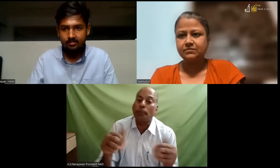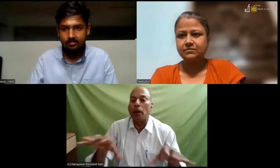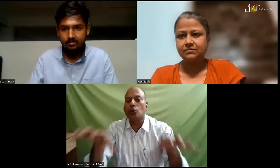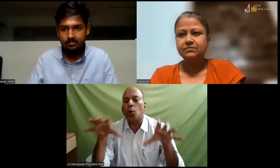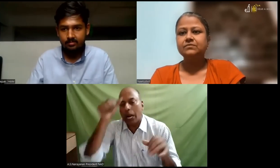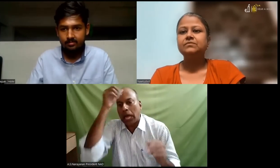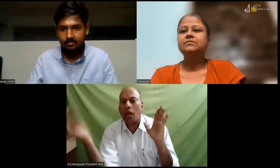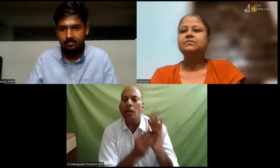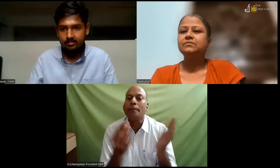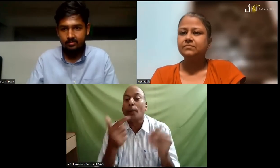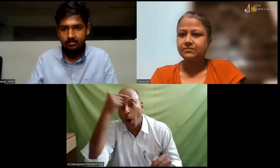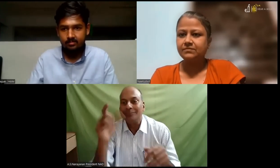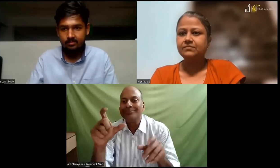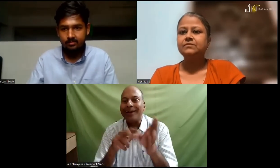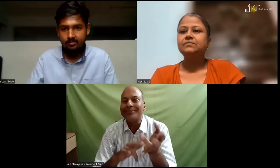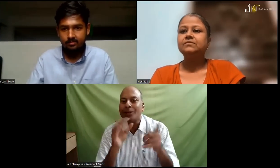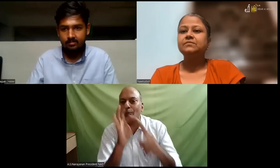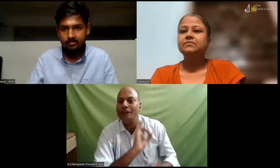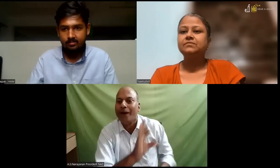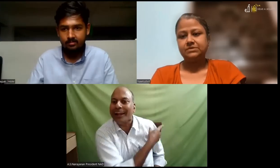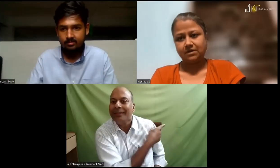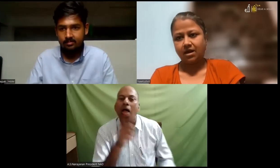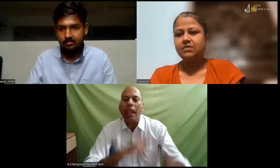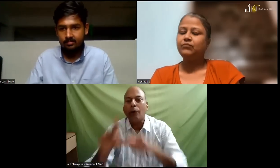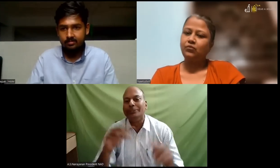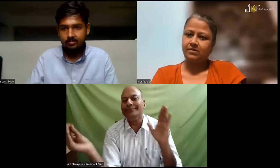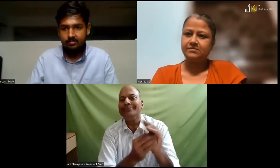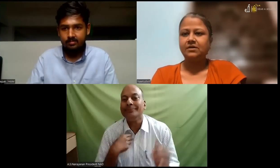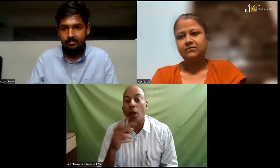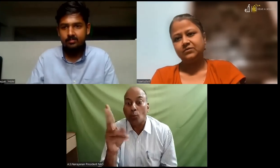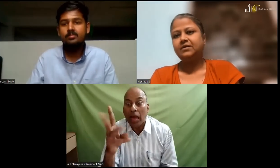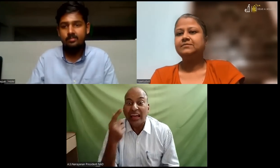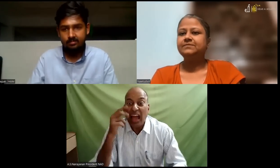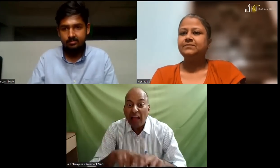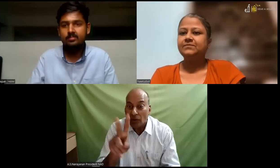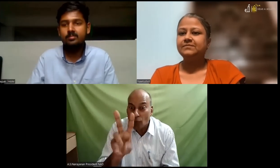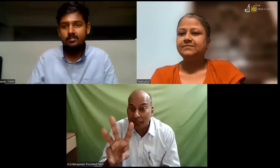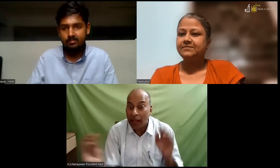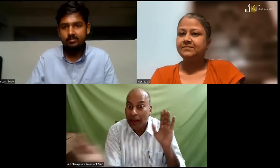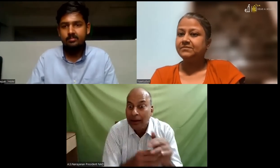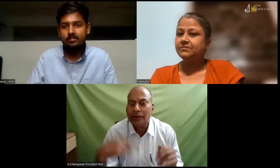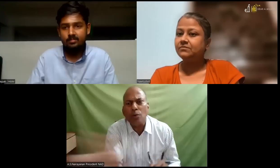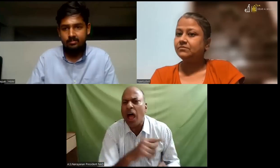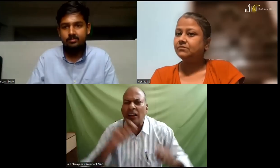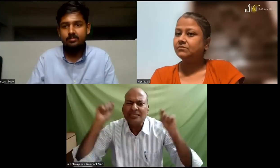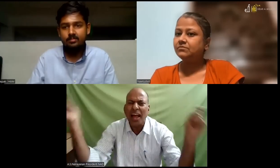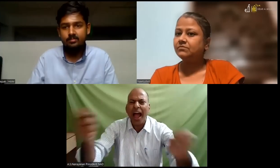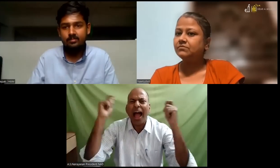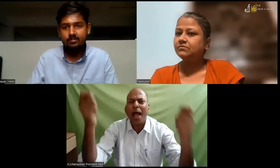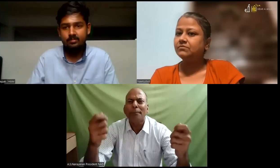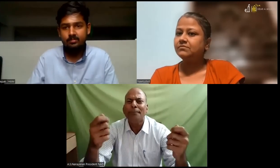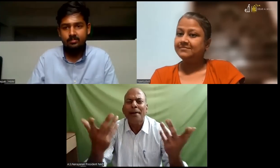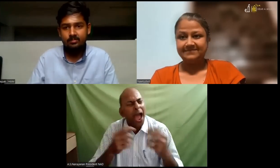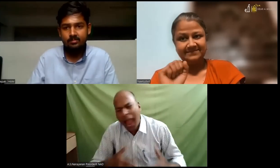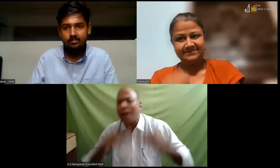खुशी क्या लगा माधुरी को तो बर्तन नहीं आता देखो बर्तन क्या बचत कैसे होगी ओके बचत